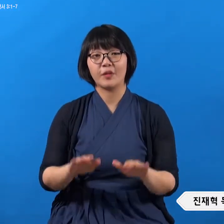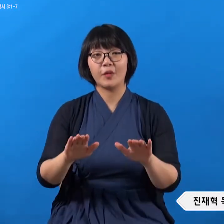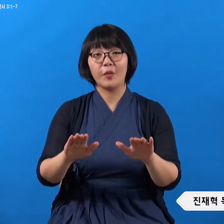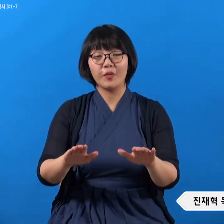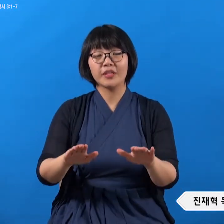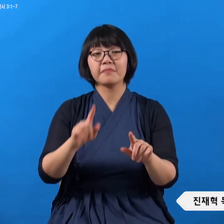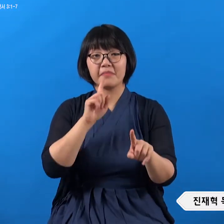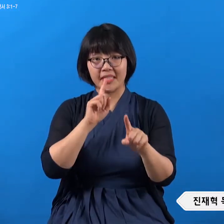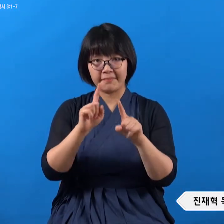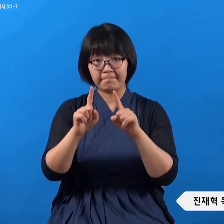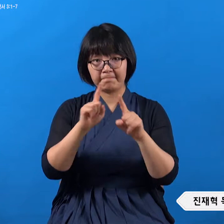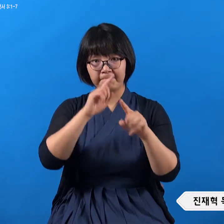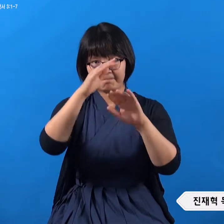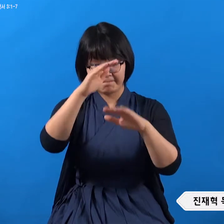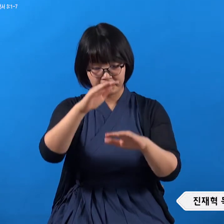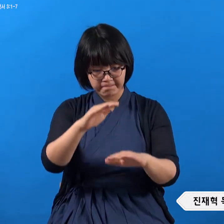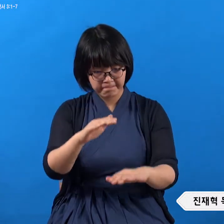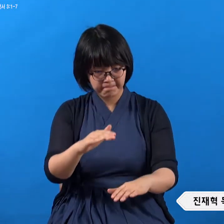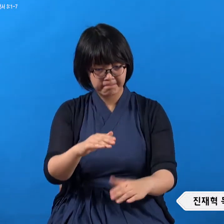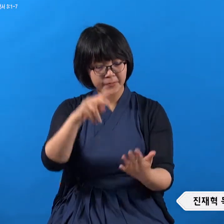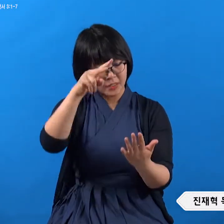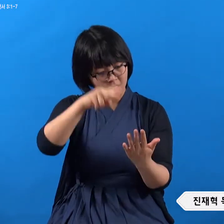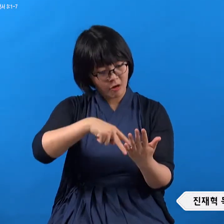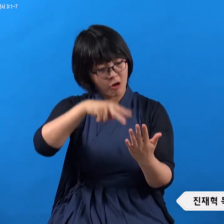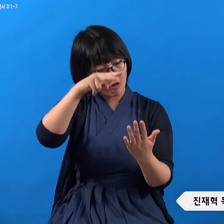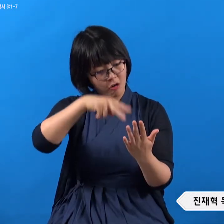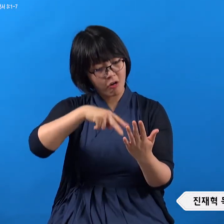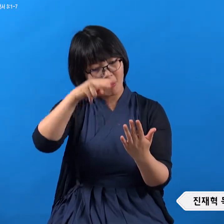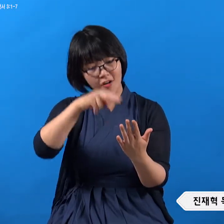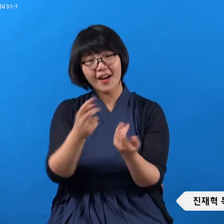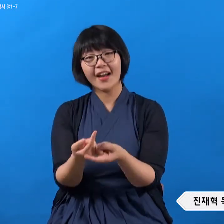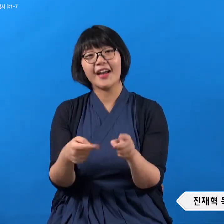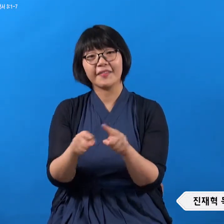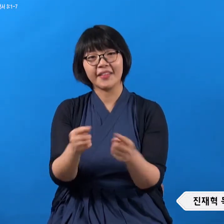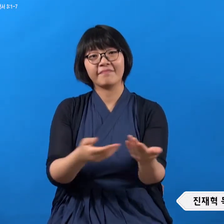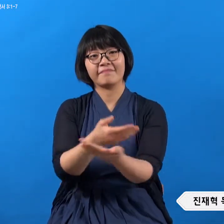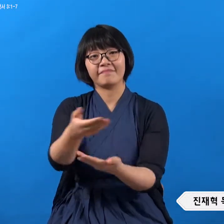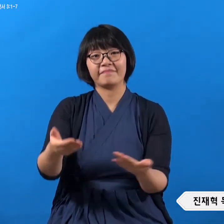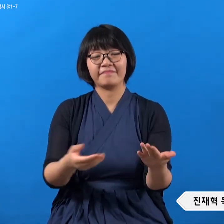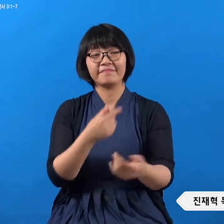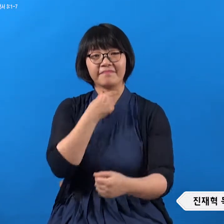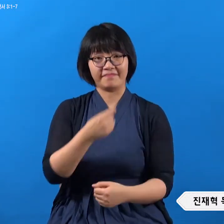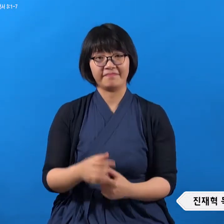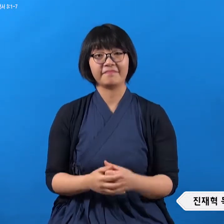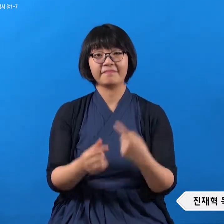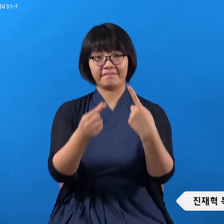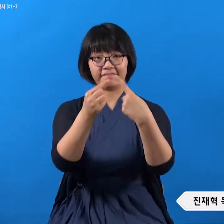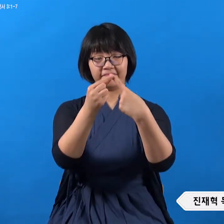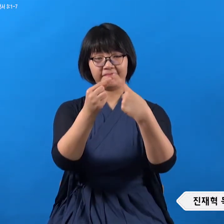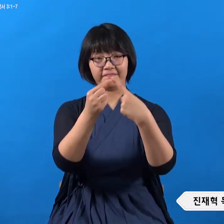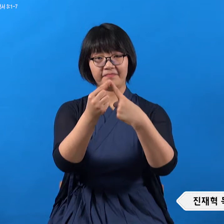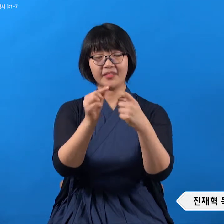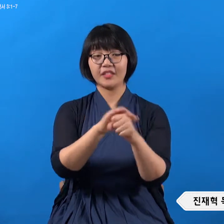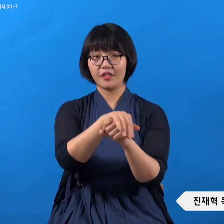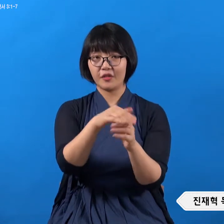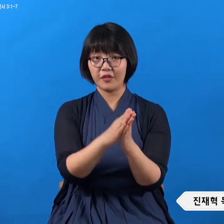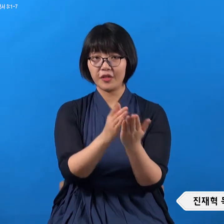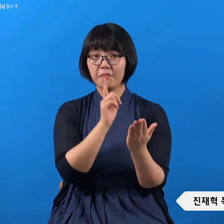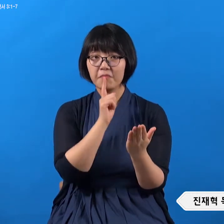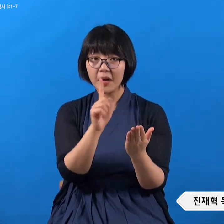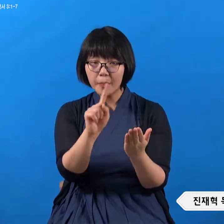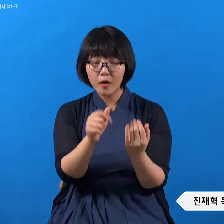오늘 이 말씀을 우리에게 주시는 말씀으로 함께 같이 나누어 봅니다. 첫 번째